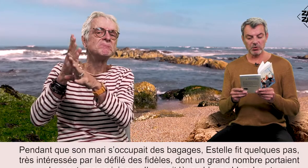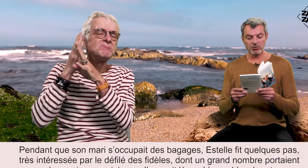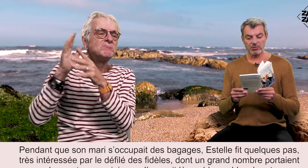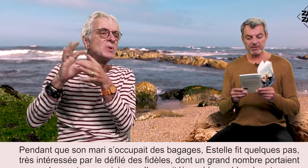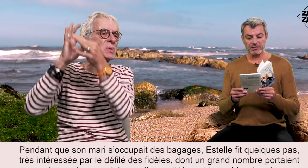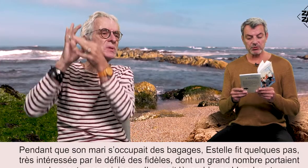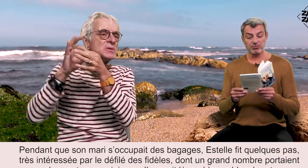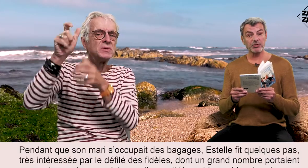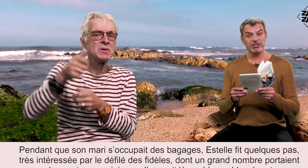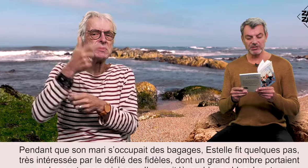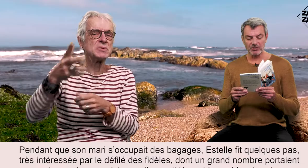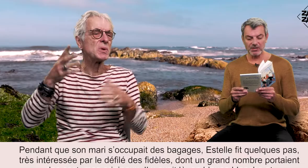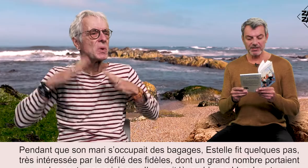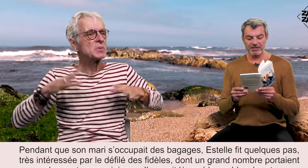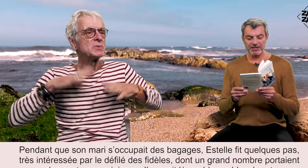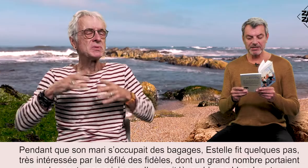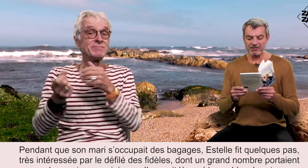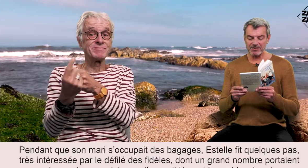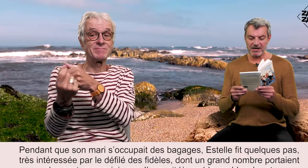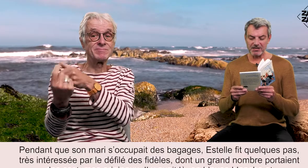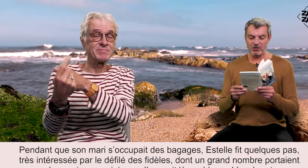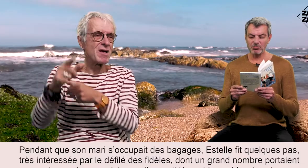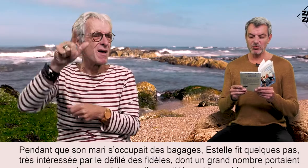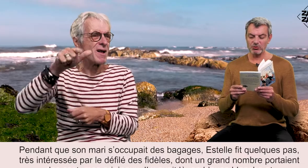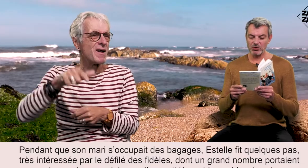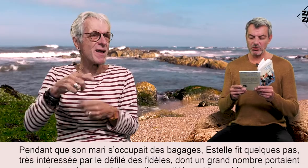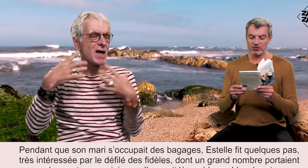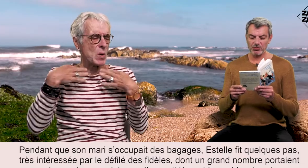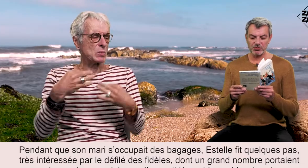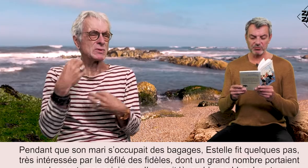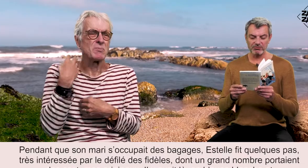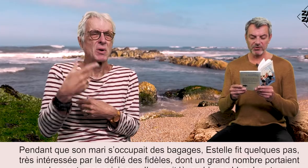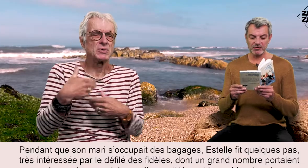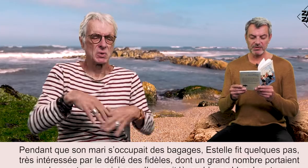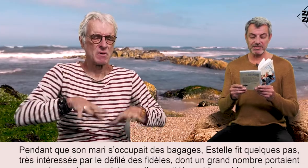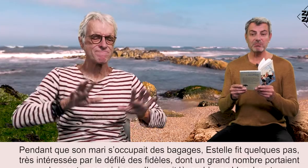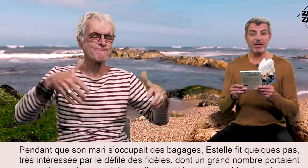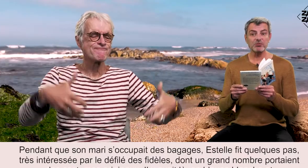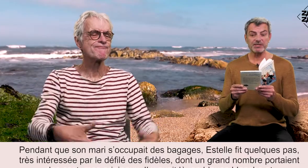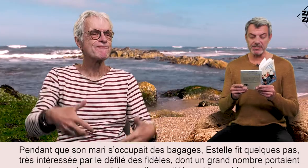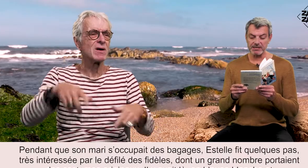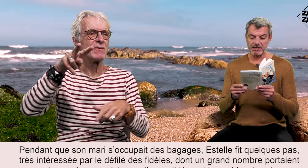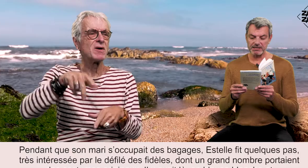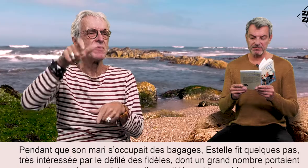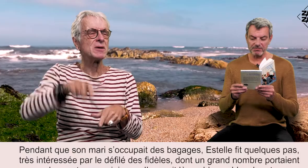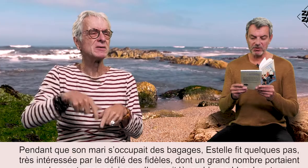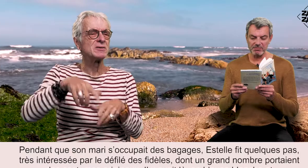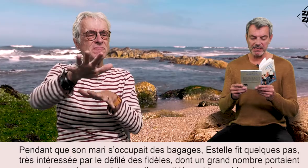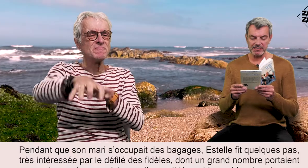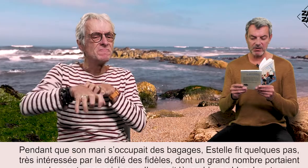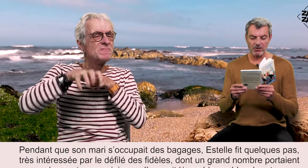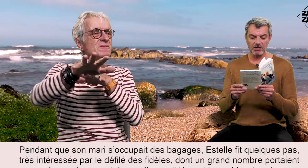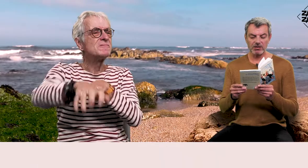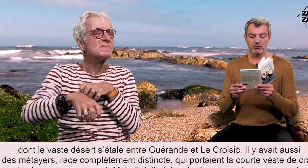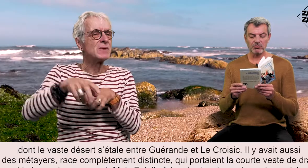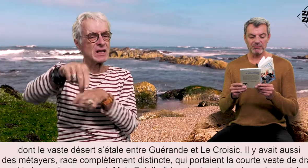un grand nombre portait des costumes originaux. Il y avait là, en blouse blanche et en culottes bouffantes, des paludiers qui vivent dans les